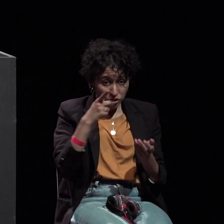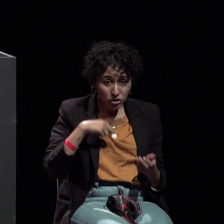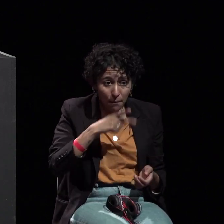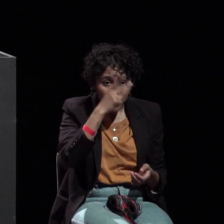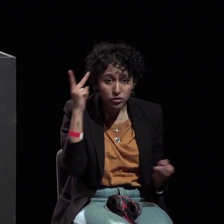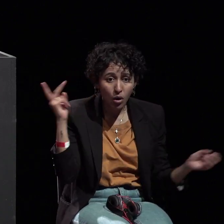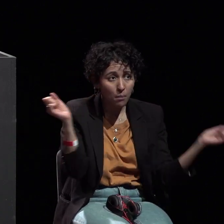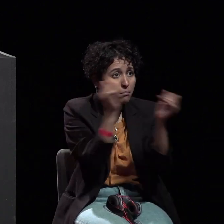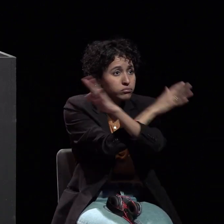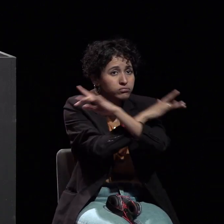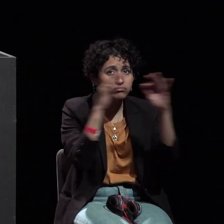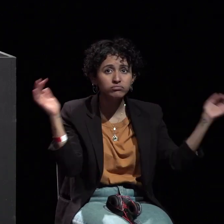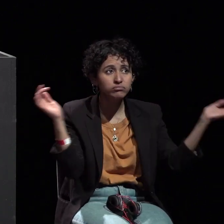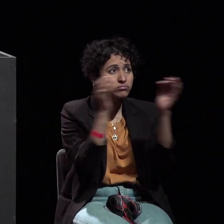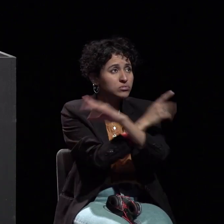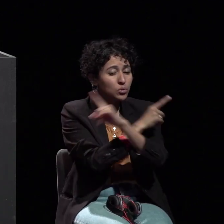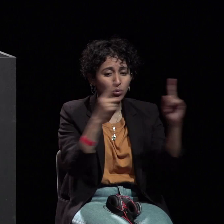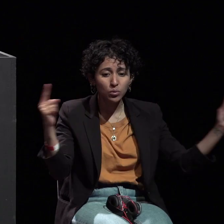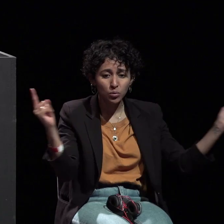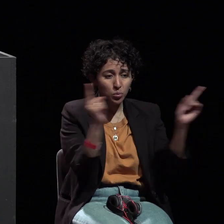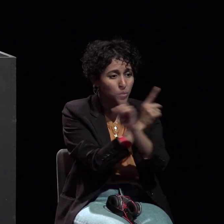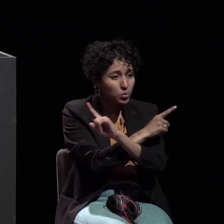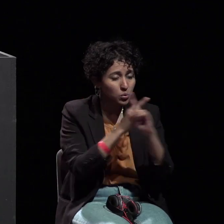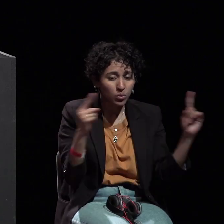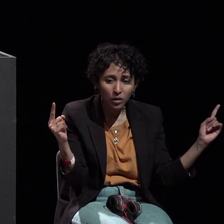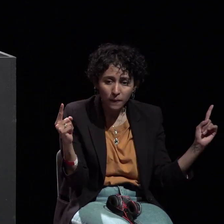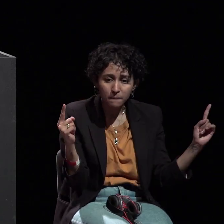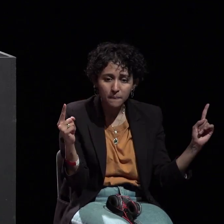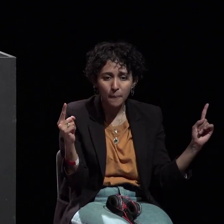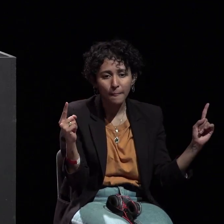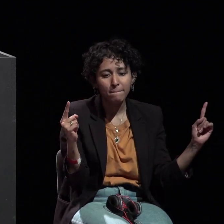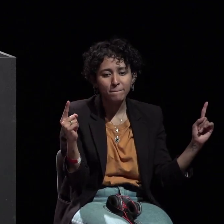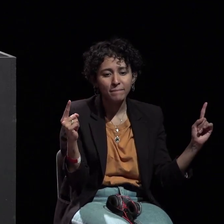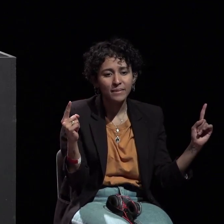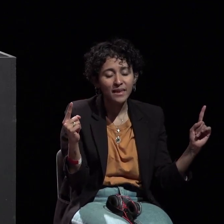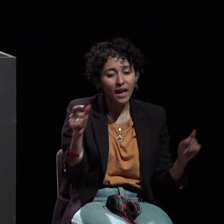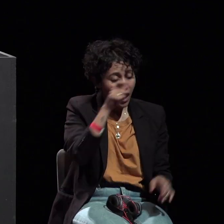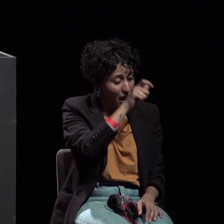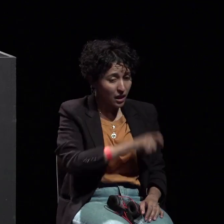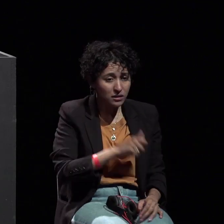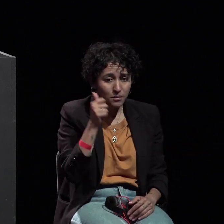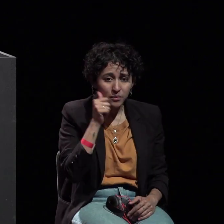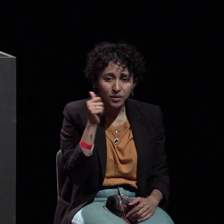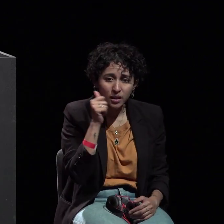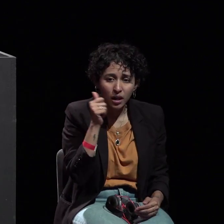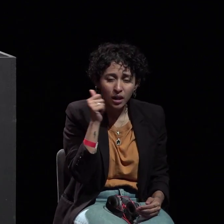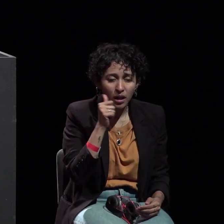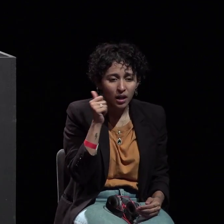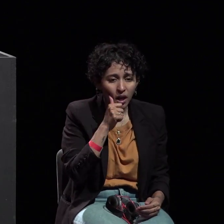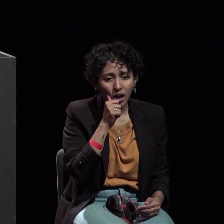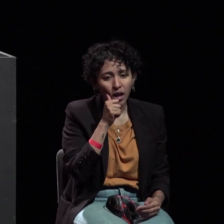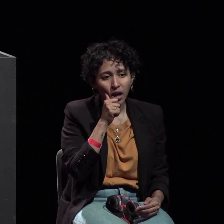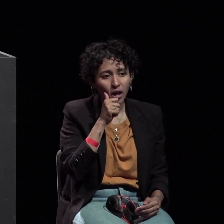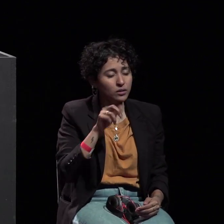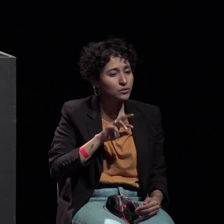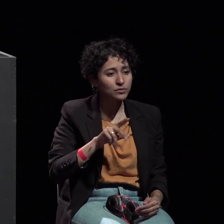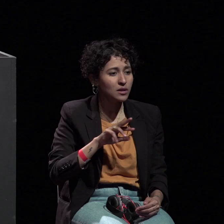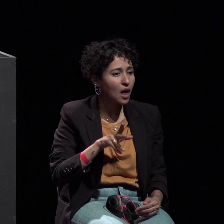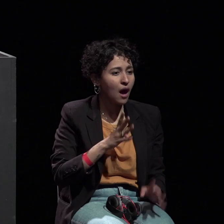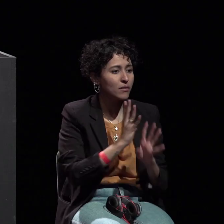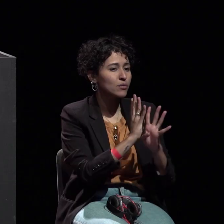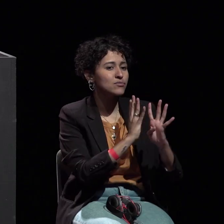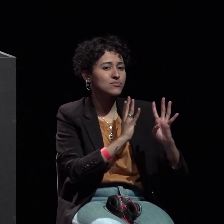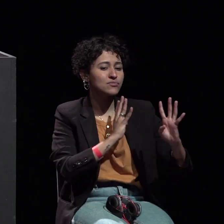frente. Gente, essa mãe de santo, ela não estava, como nós, pobres mortais, fazendo check-in na fila